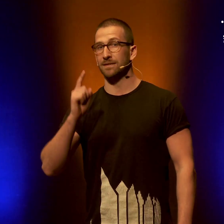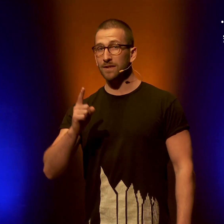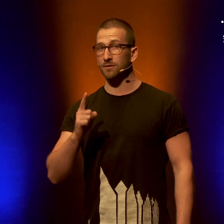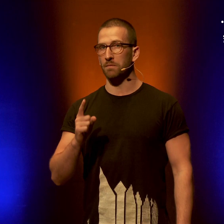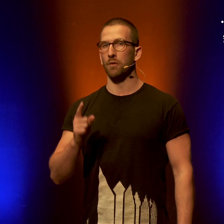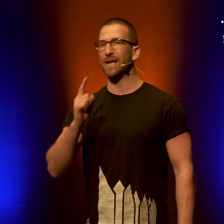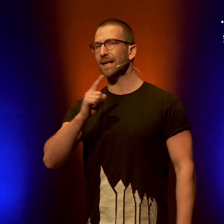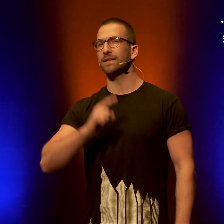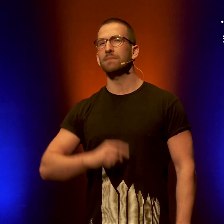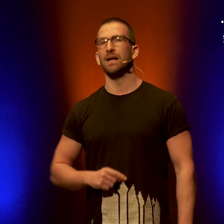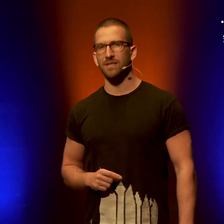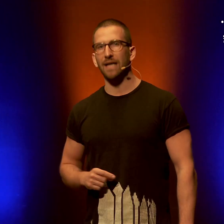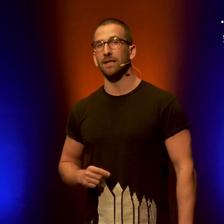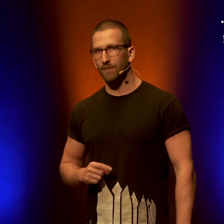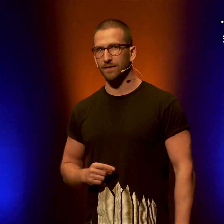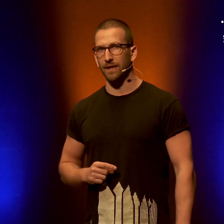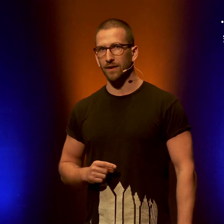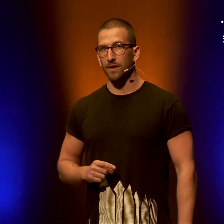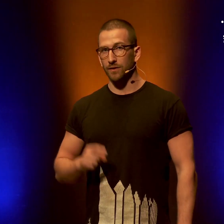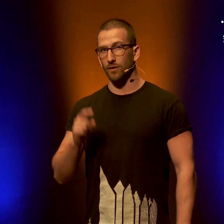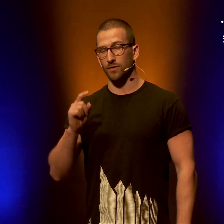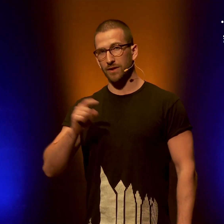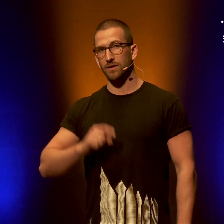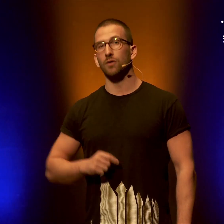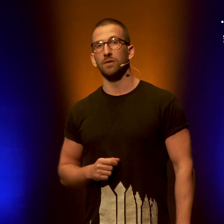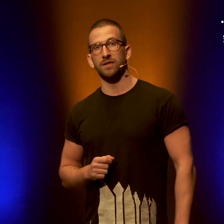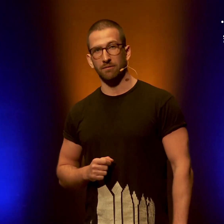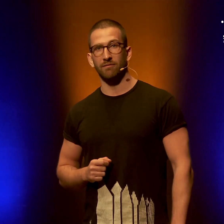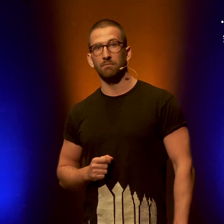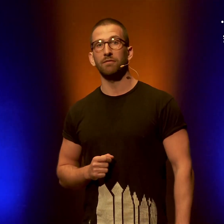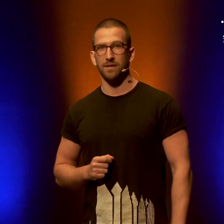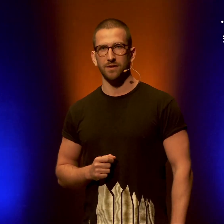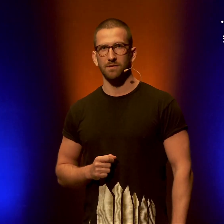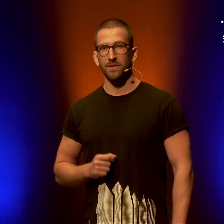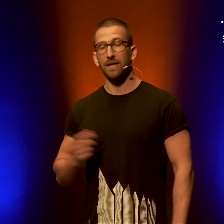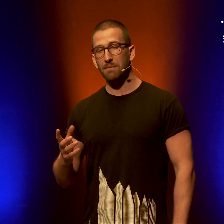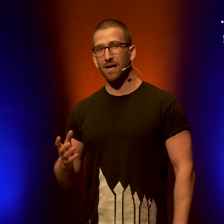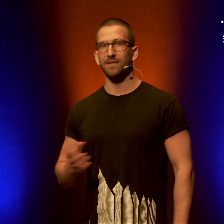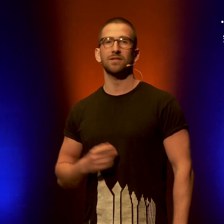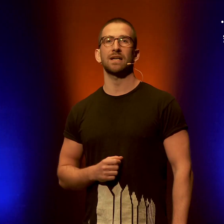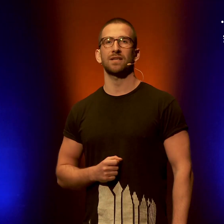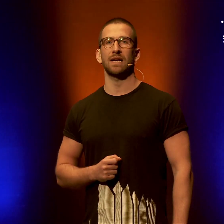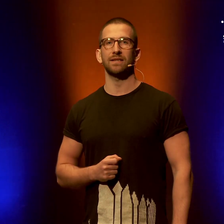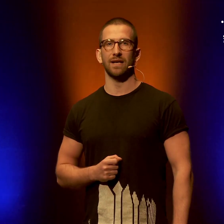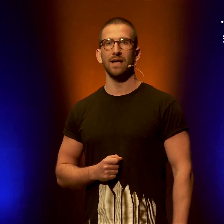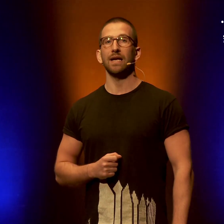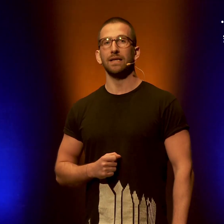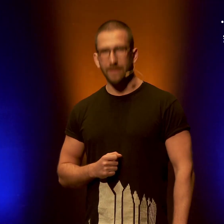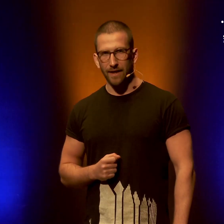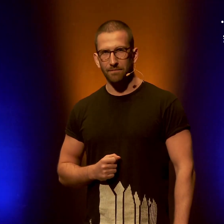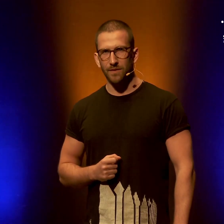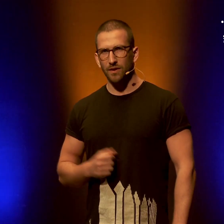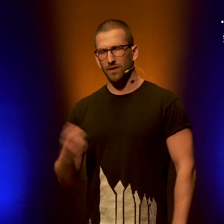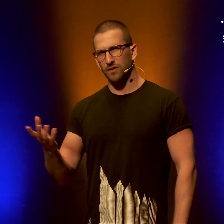ale nazwisko miał jak najbardziej adekwatne do rzeczy, o której chciałem wam powiedzieć. Gama zaczyna się na literę